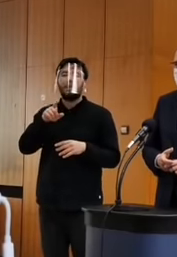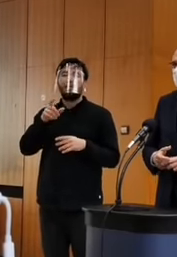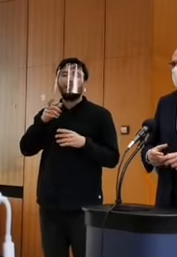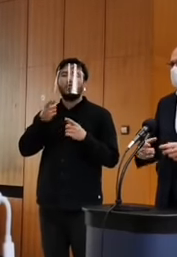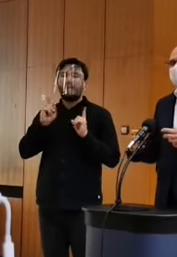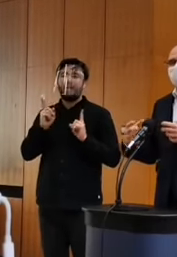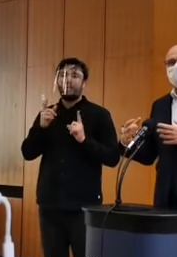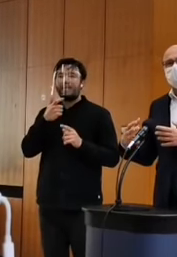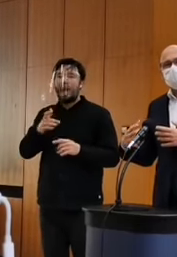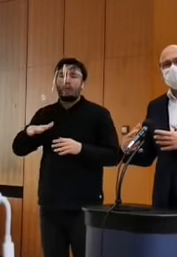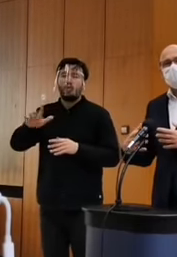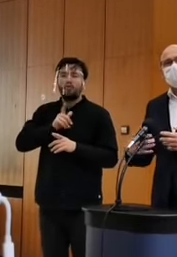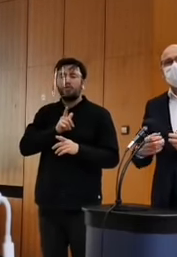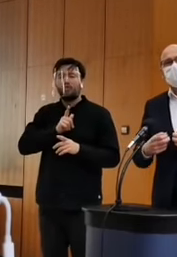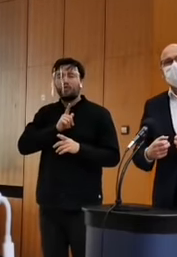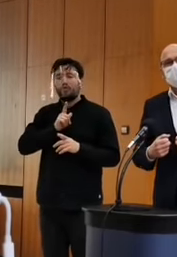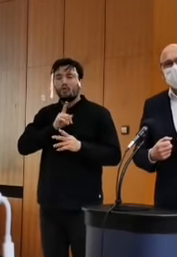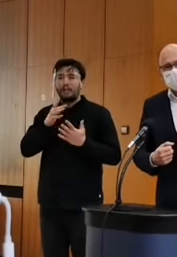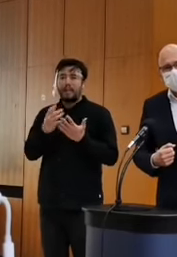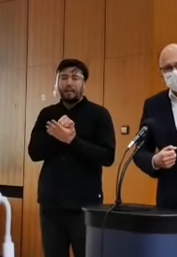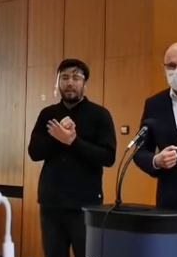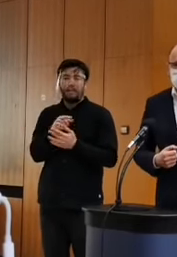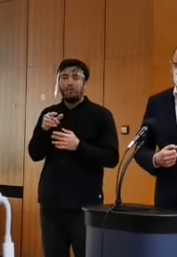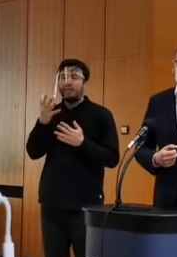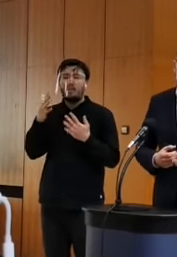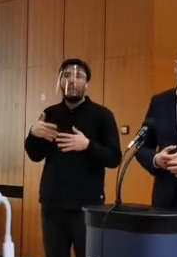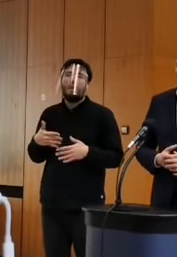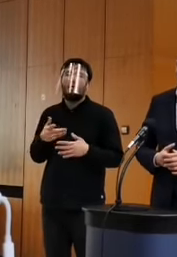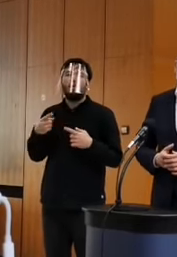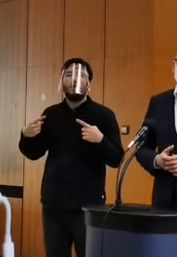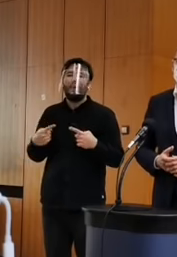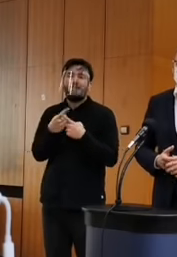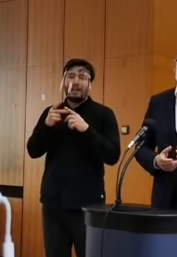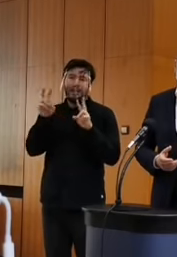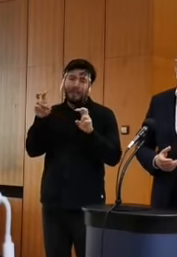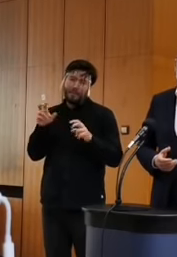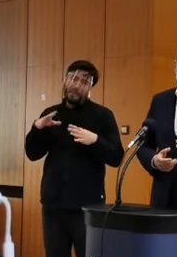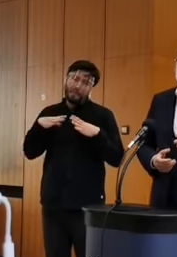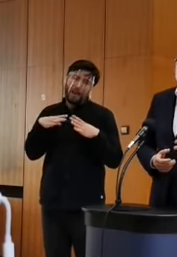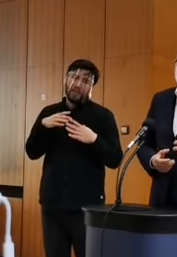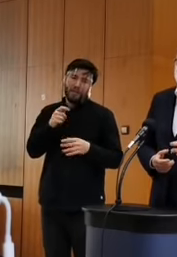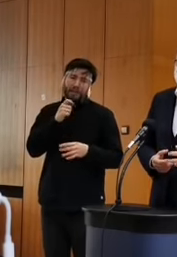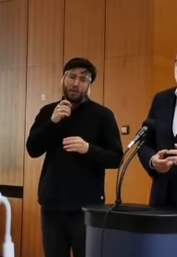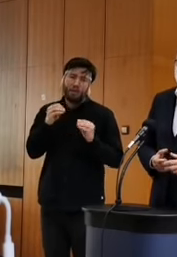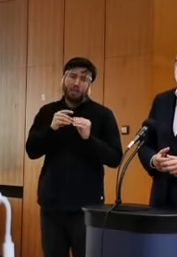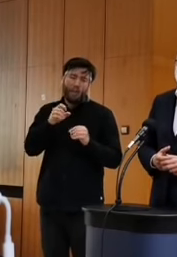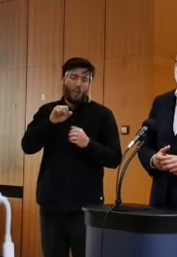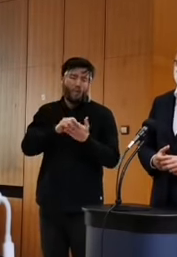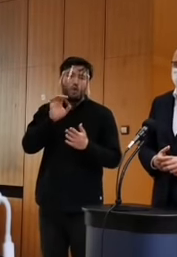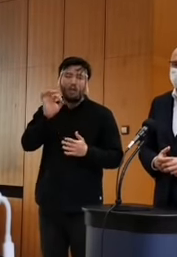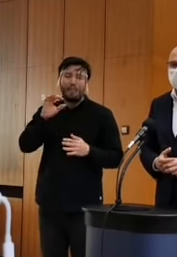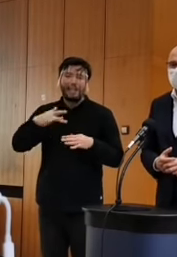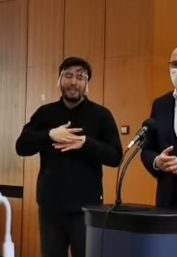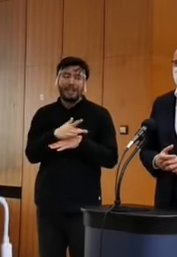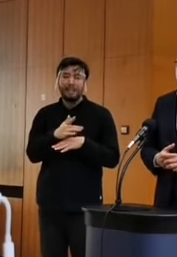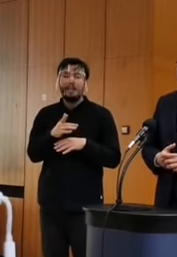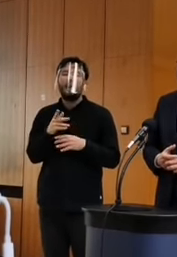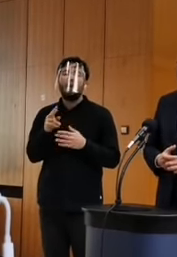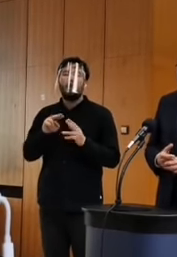spasenie. Viete, nebola to tak konfliktná téma a pán Bariak, som presvedčený, že vy veľmi dobre cítite v tom, v čom je